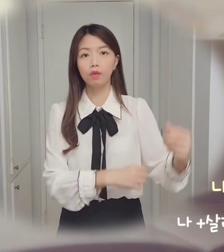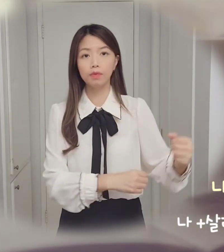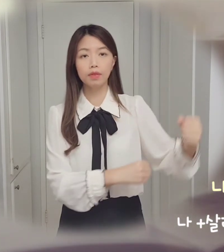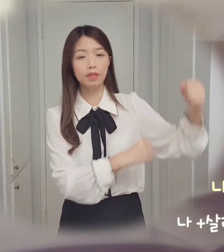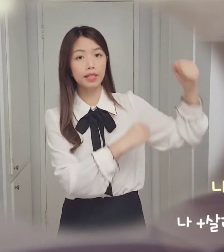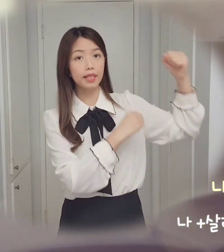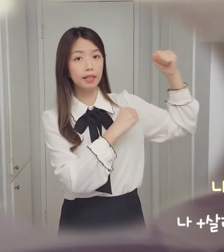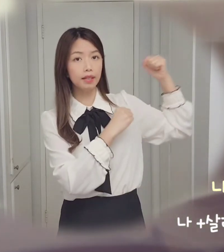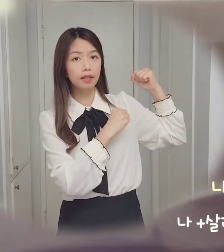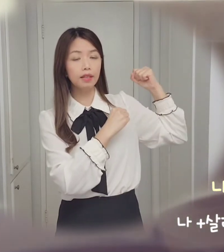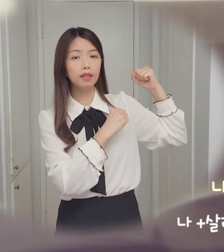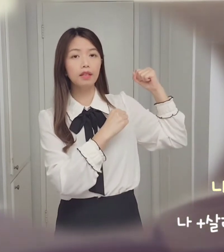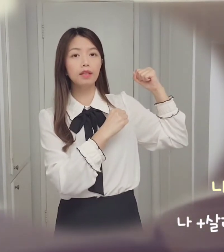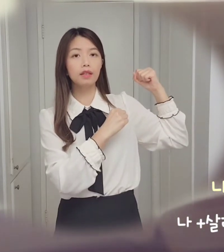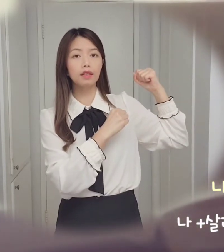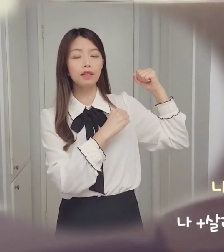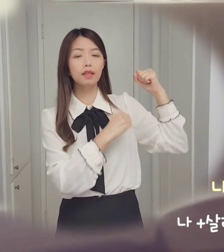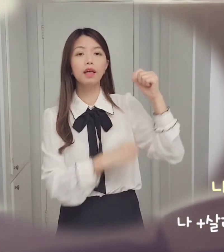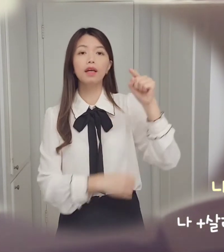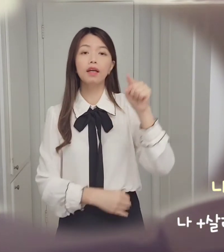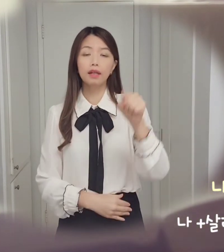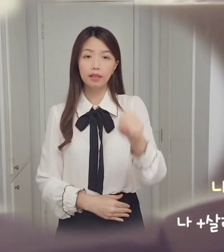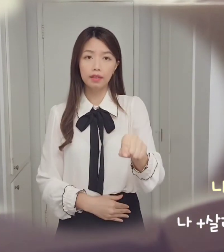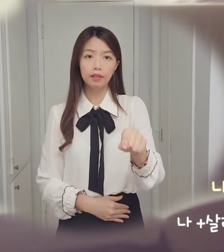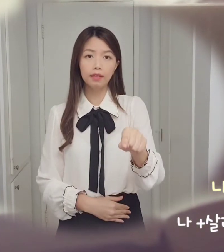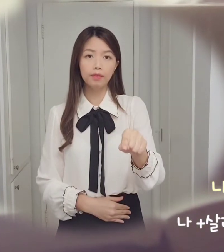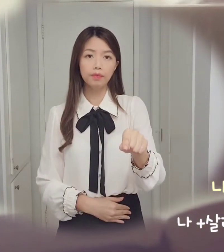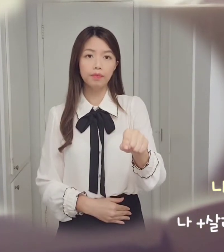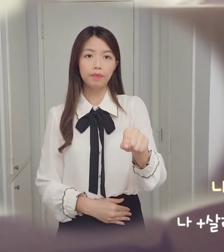짓는 것처럼. 지는